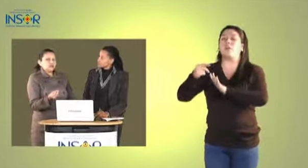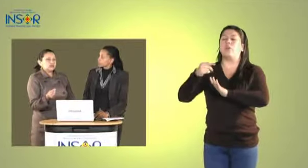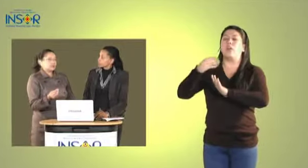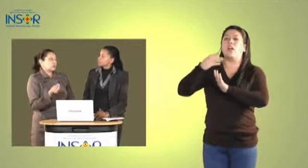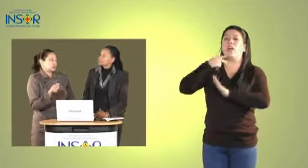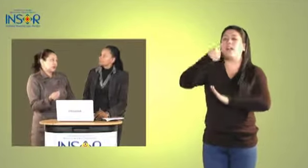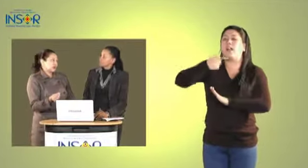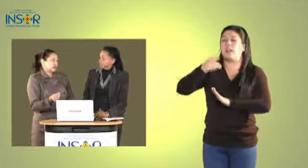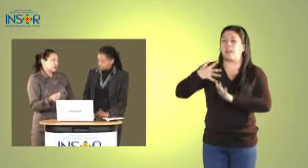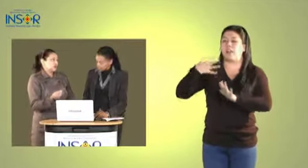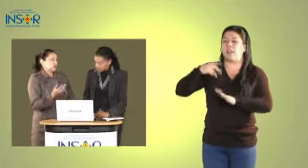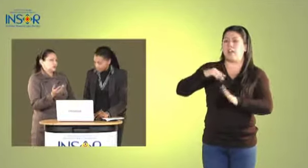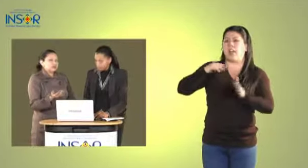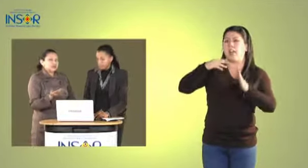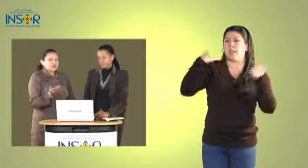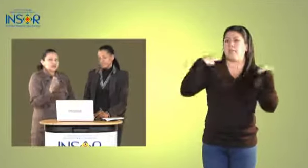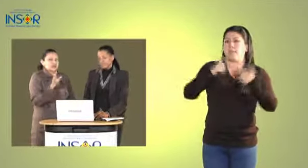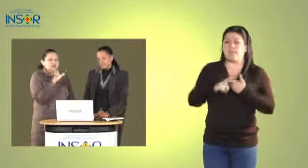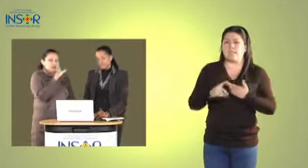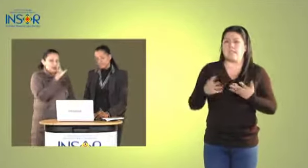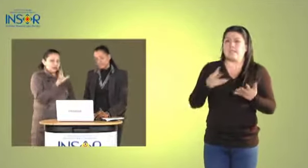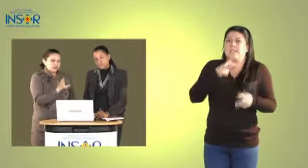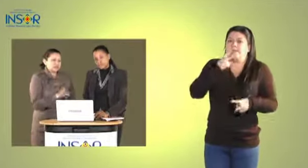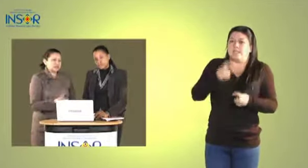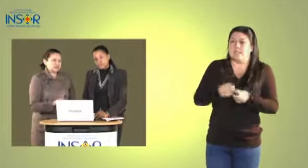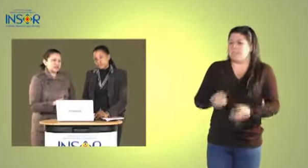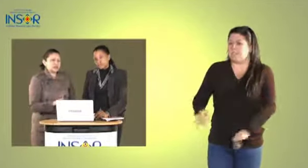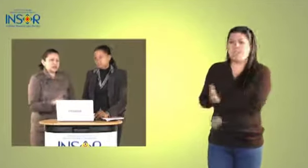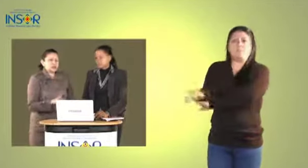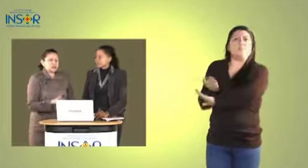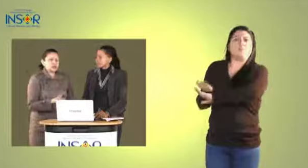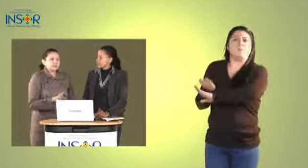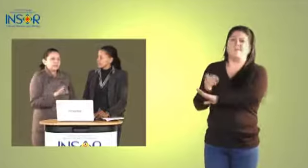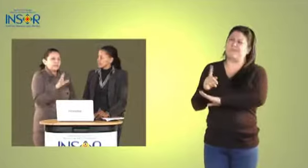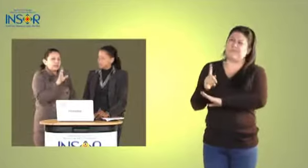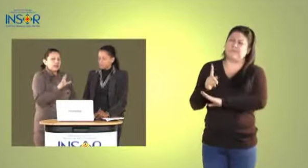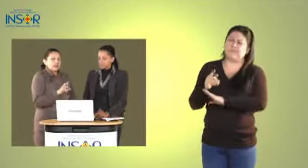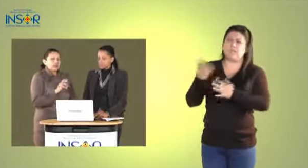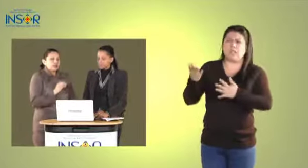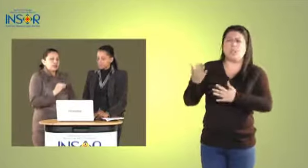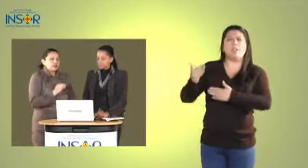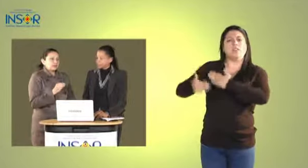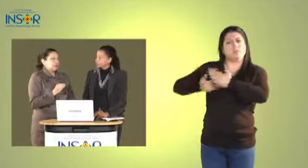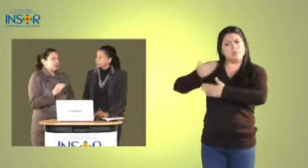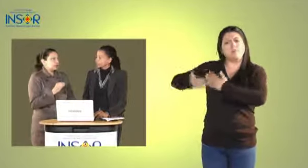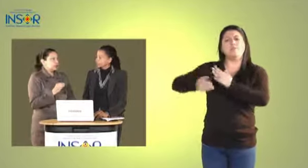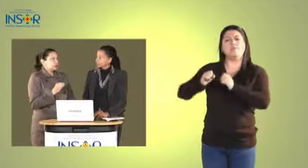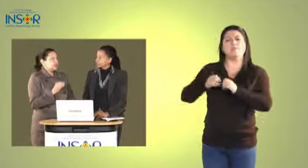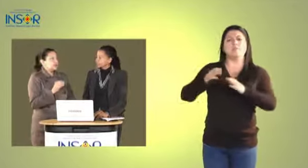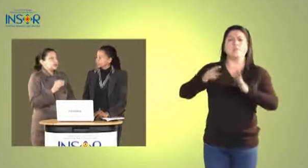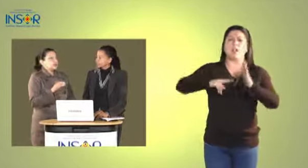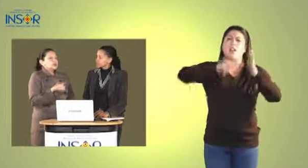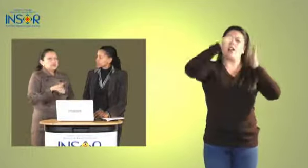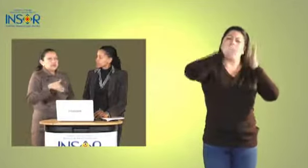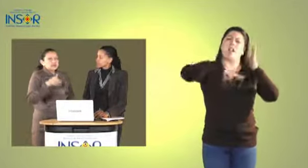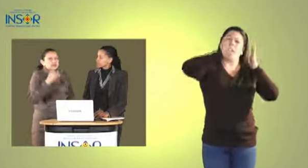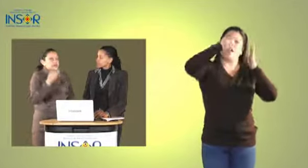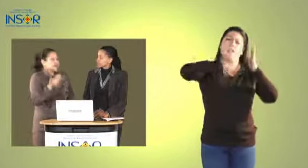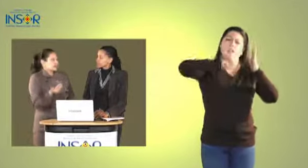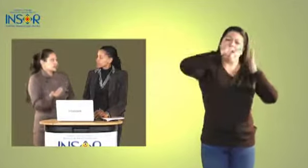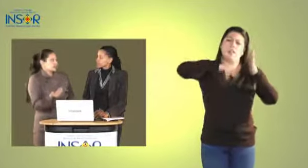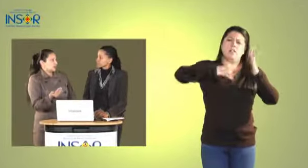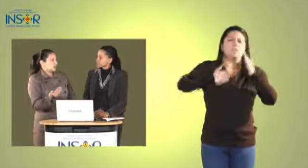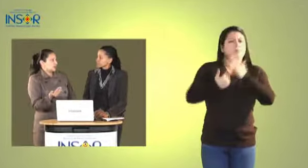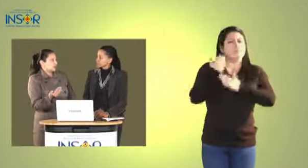lectura es algo arbitrario, entonces por eso en ese sentido es mejor trabajar muy ampliamente la lectura y ya